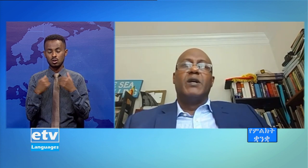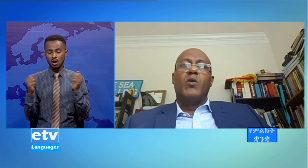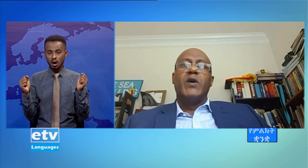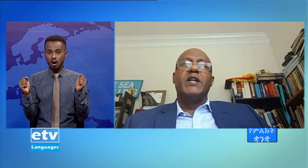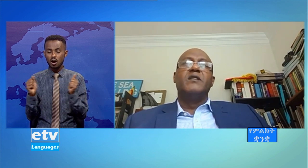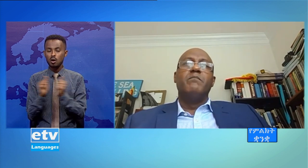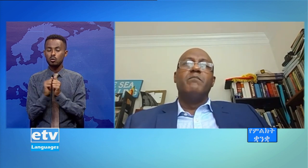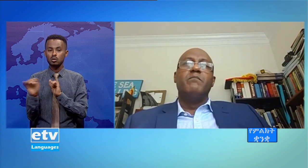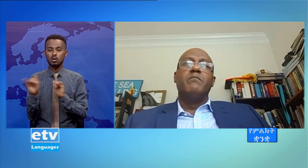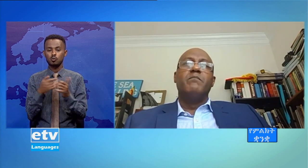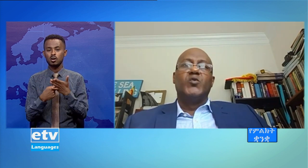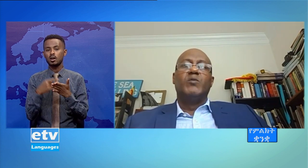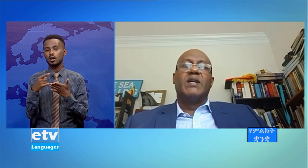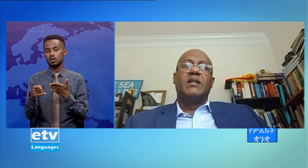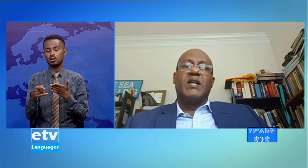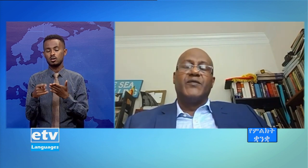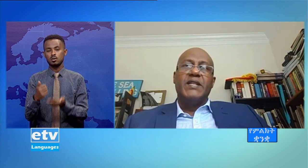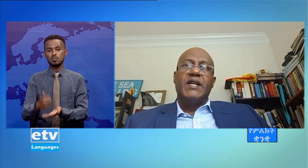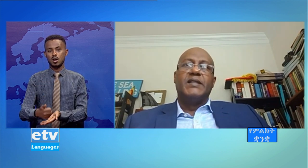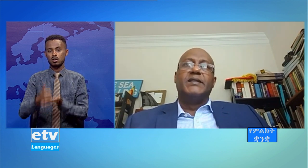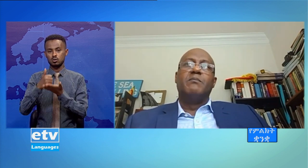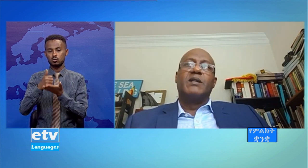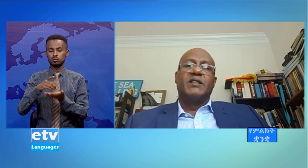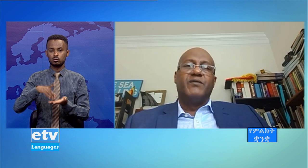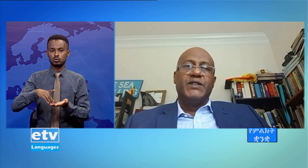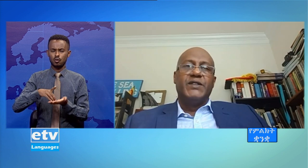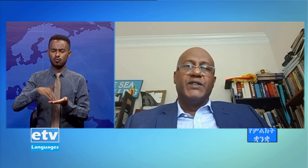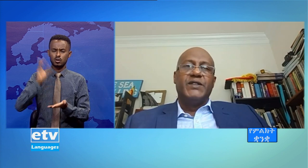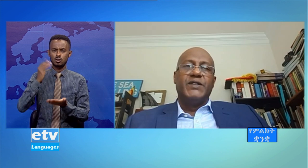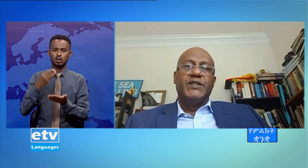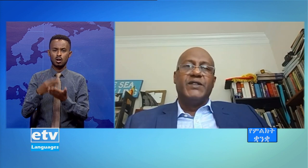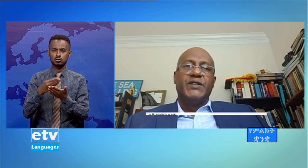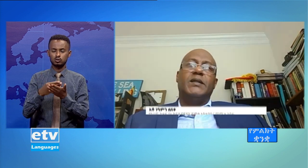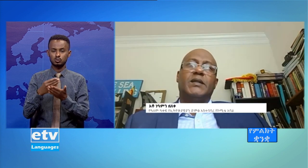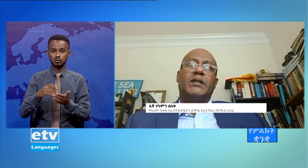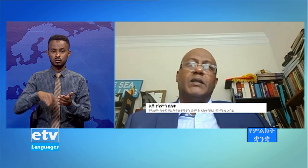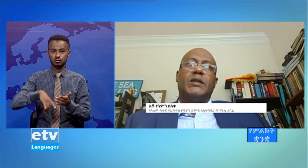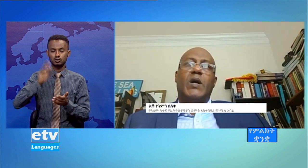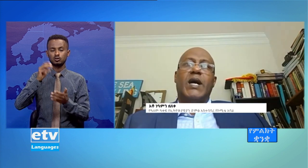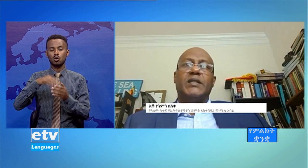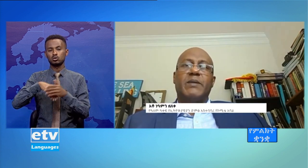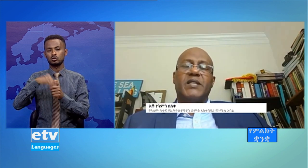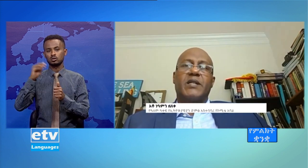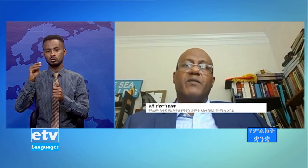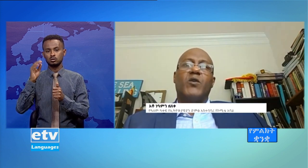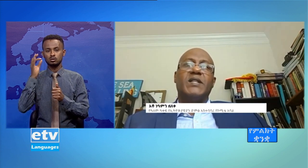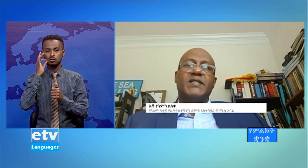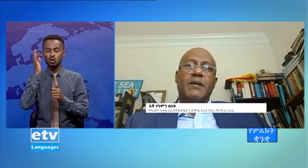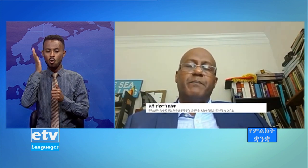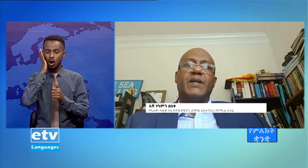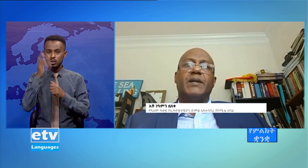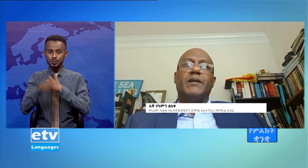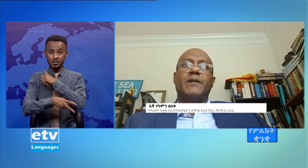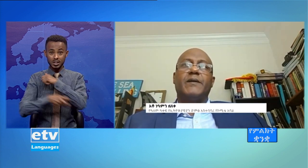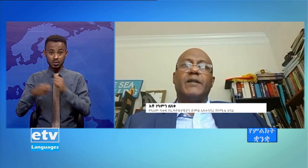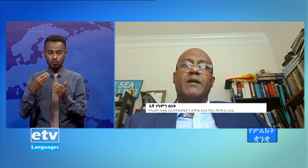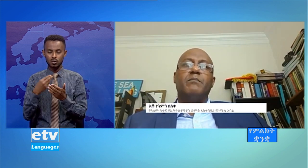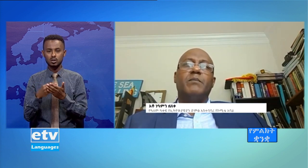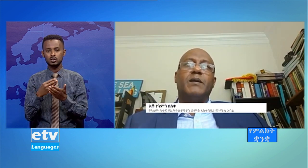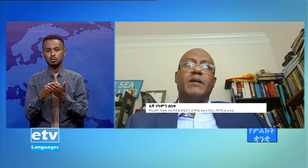አብረው ደግሞ ይህንን የሚያግዙ በከፍተኛ ገንዘብ በከፍተኛ ወጪ ህወሓት በዘረፈው ገንዘብ